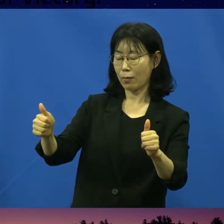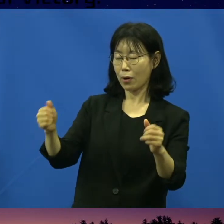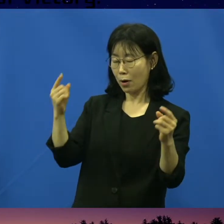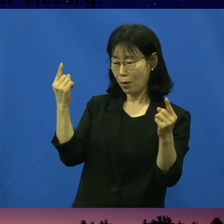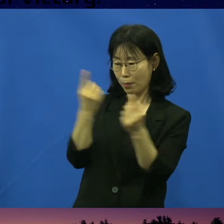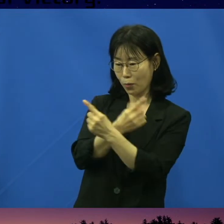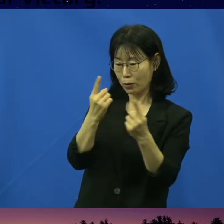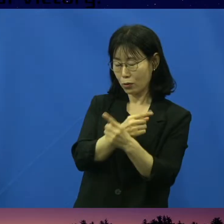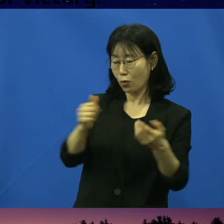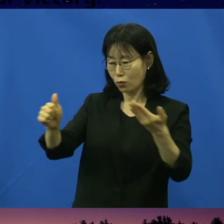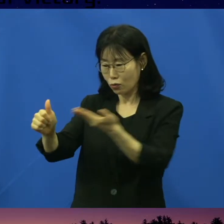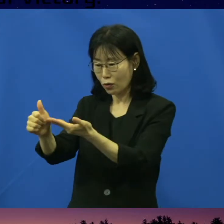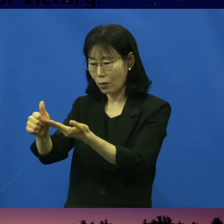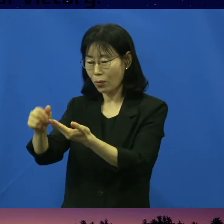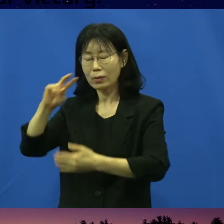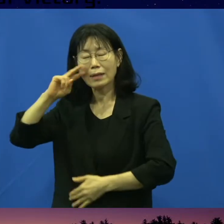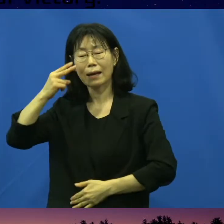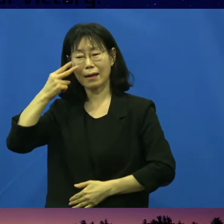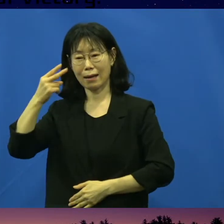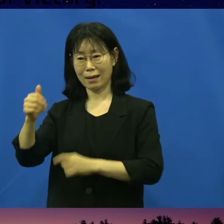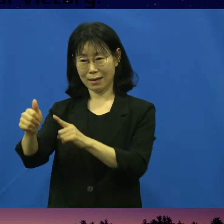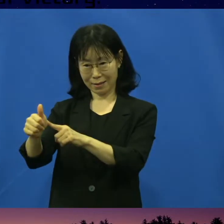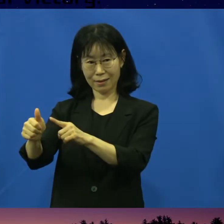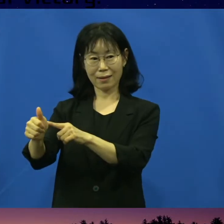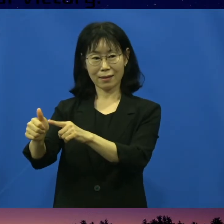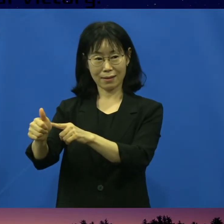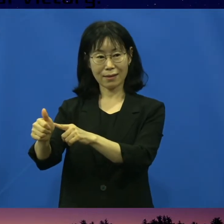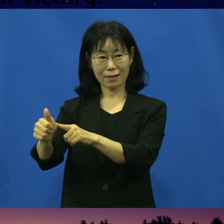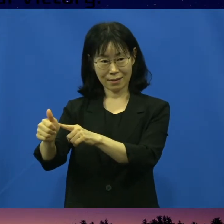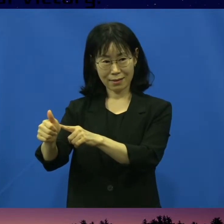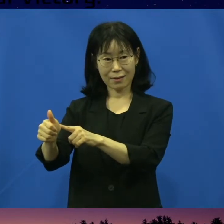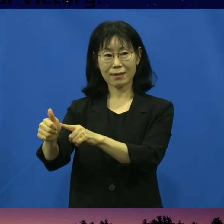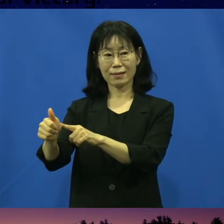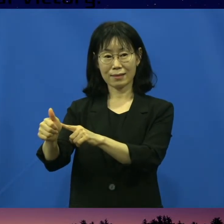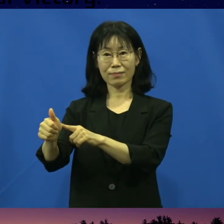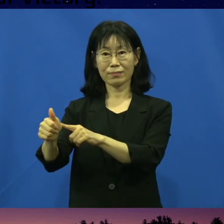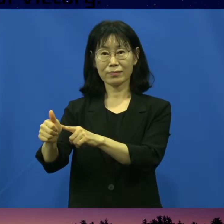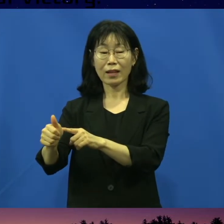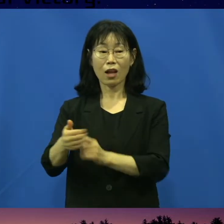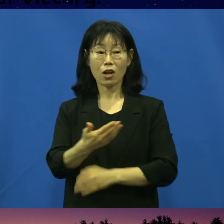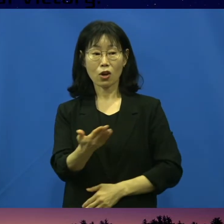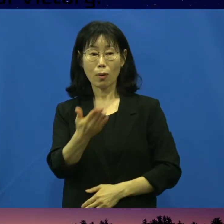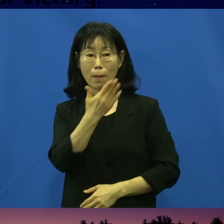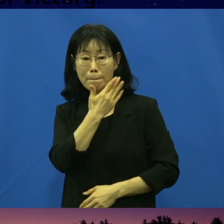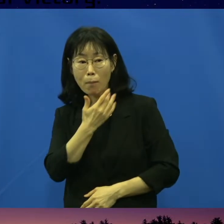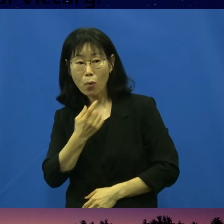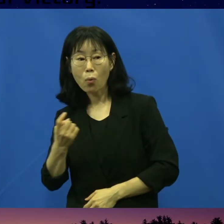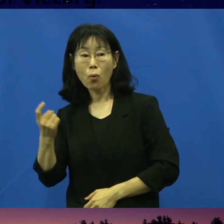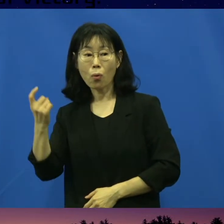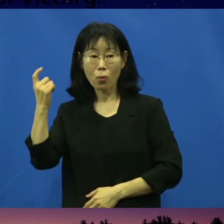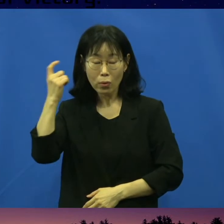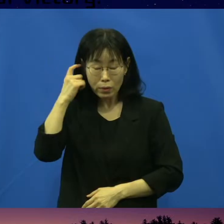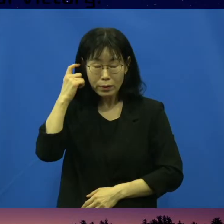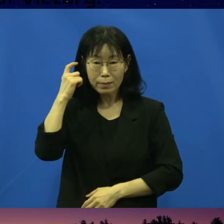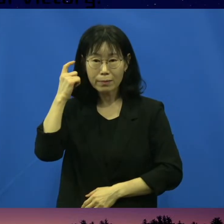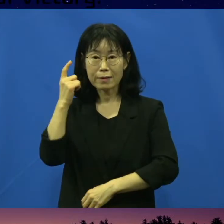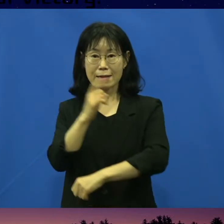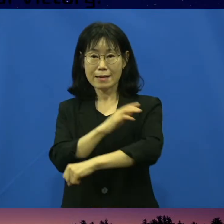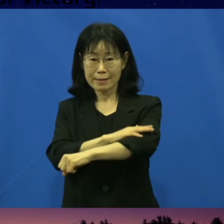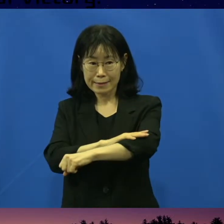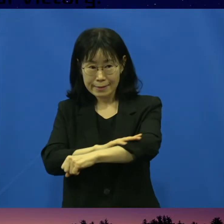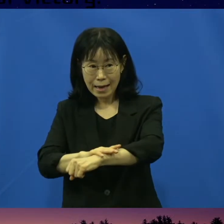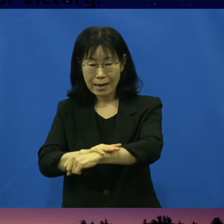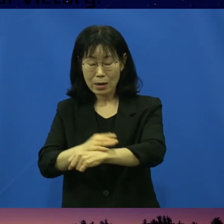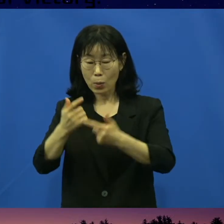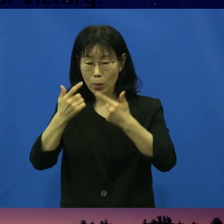막 일어나. 막 자아도취를 해요. 여러분, 복음을 왜곡시키면 안 되면 사람들은 진리를